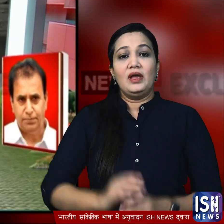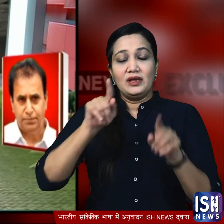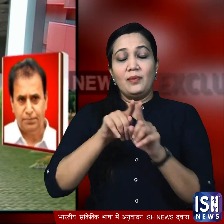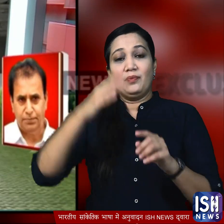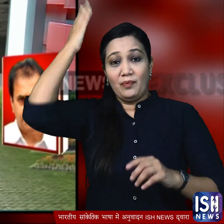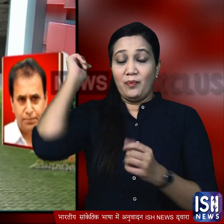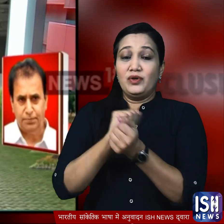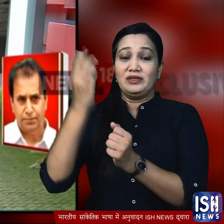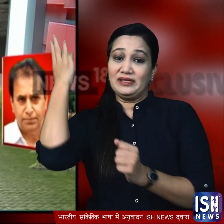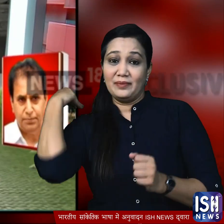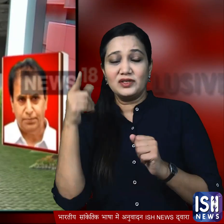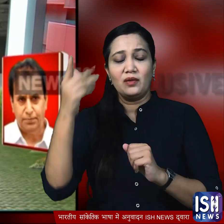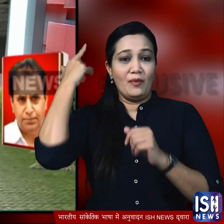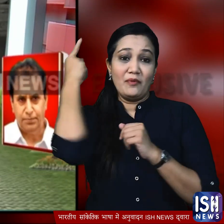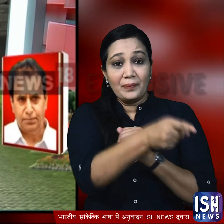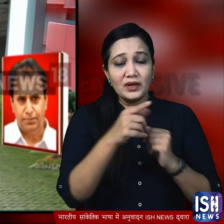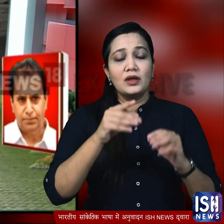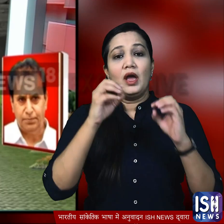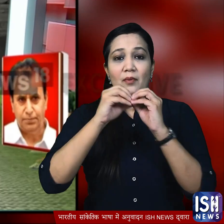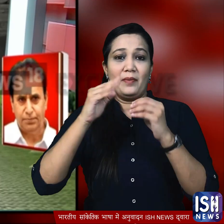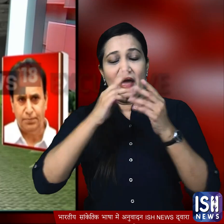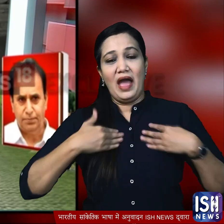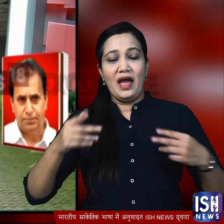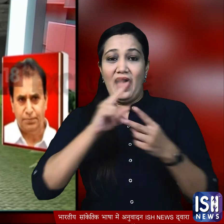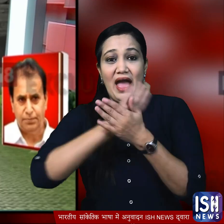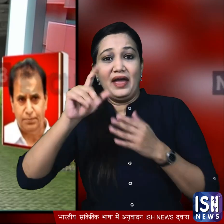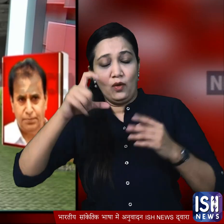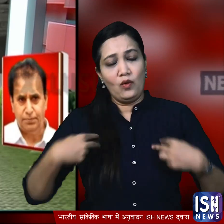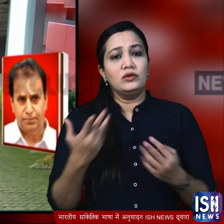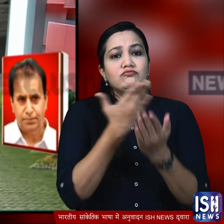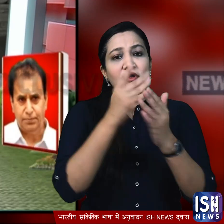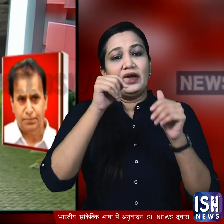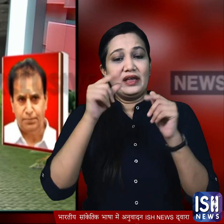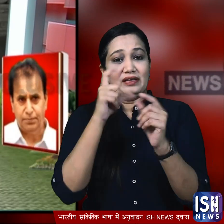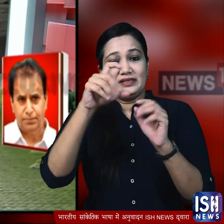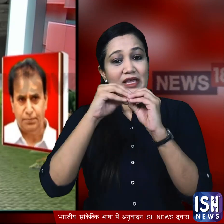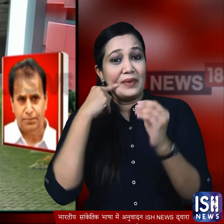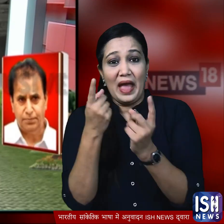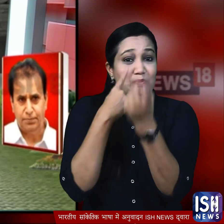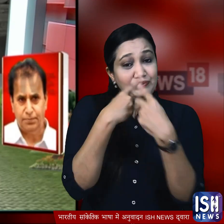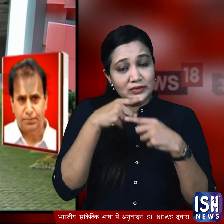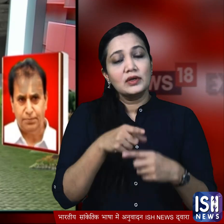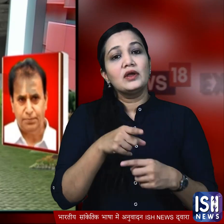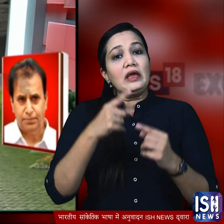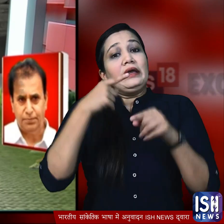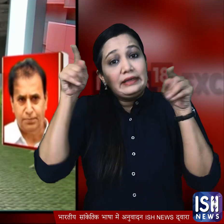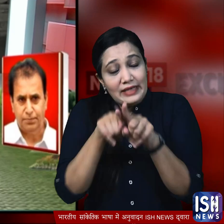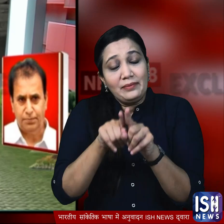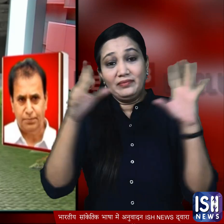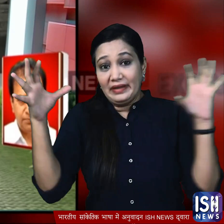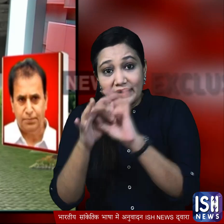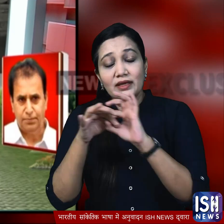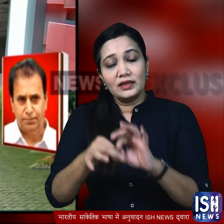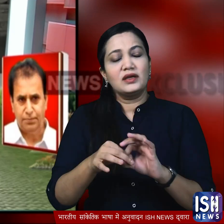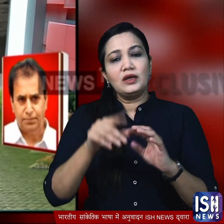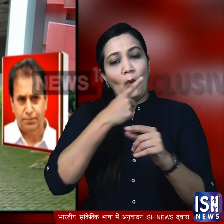पुलिस कमिश्नर परमबीर सिंह के आरोपों पर बॉम्बे हाई कोर्ट ने अनिल देशमुख के खिलाफ जो सीबीआई जांच का आदेश दिया है, उस जांच के